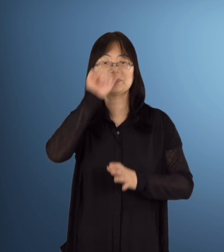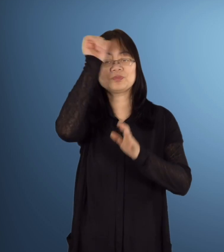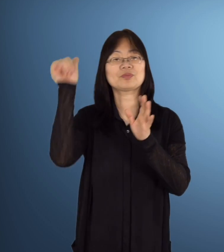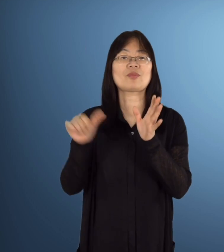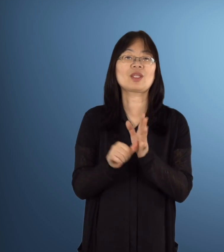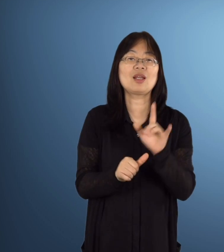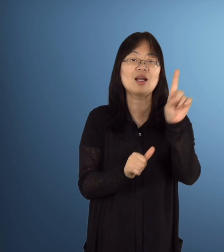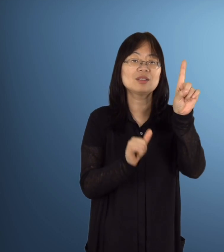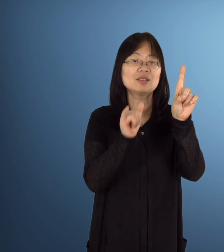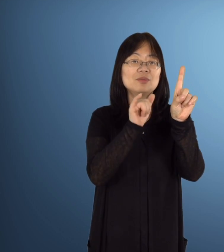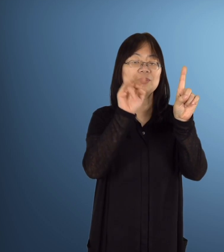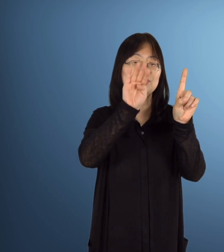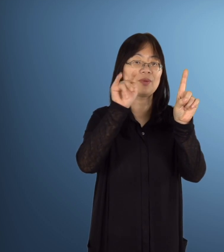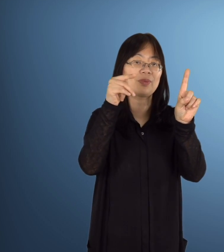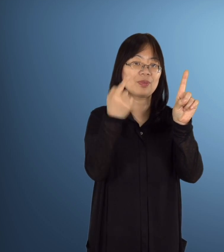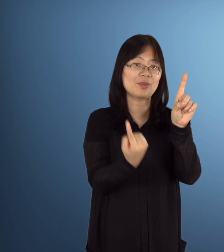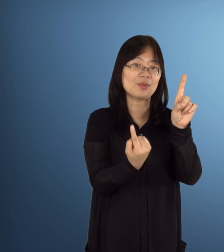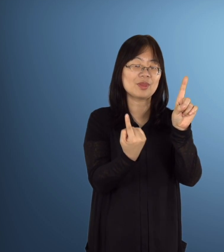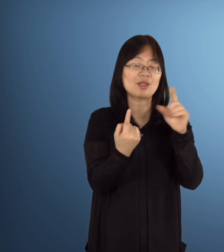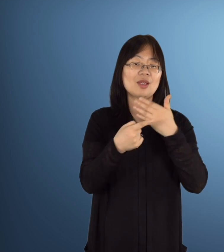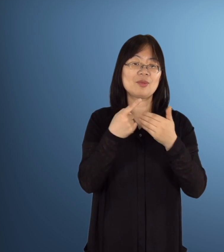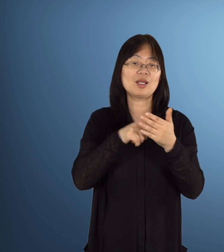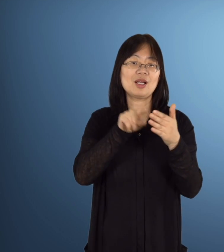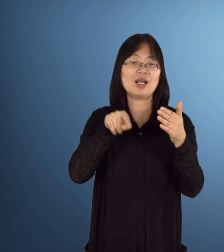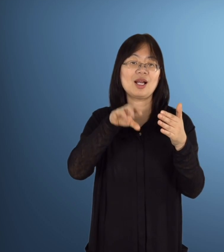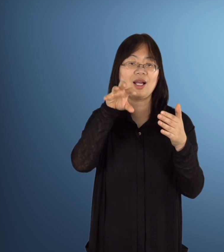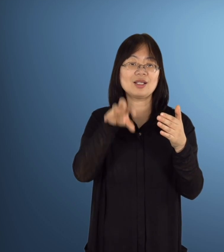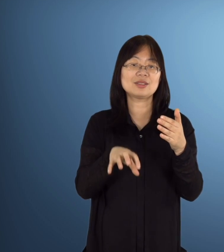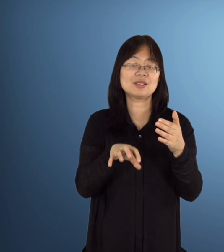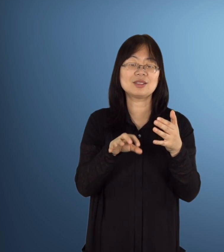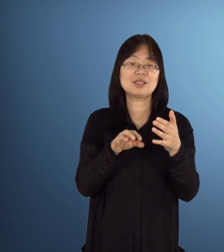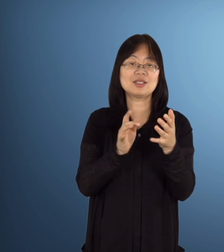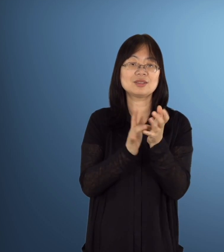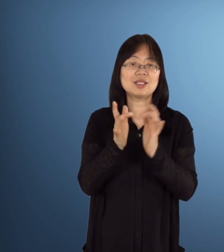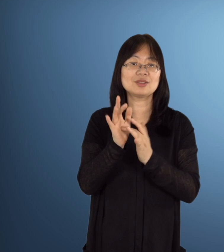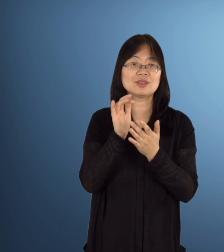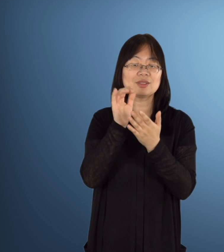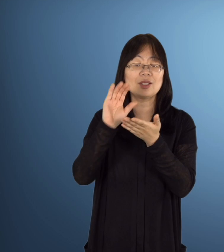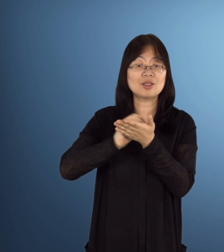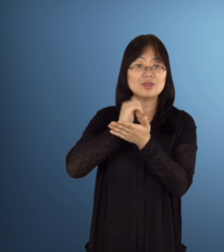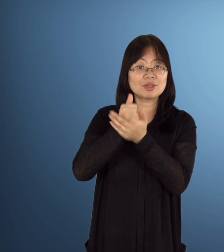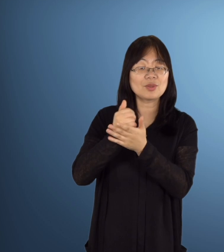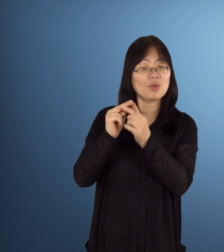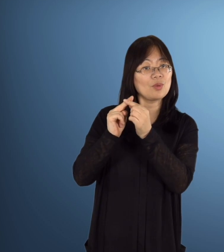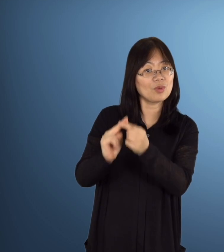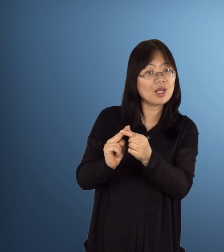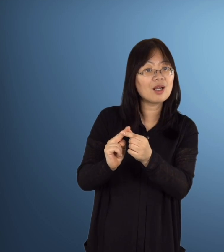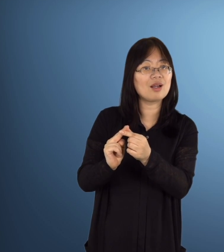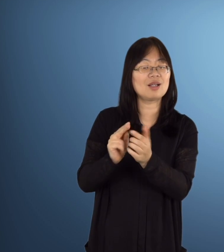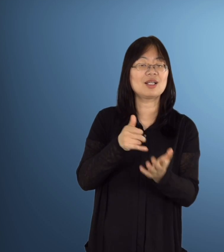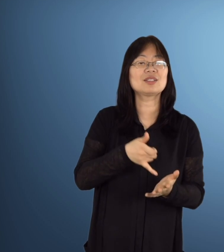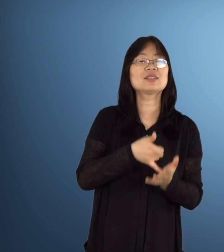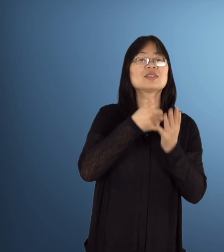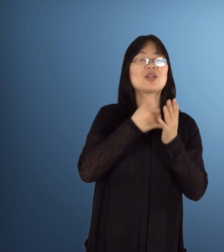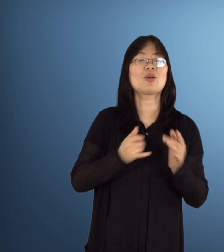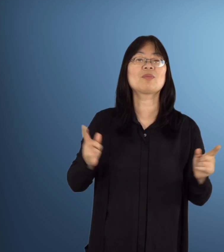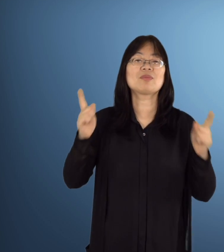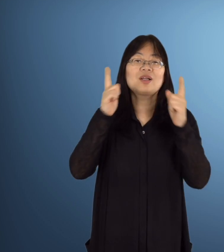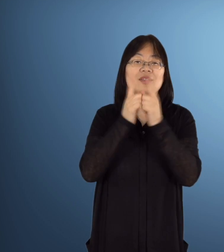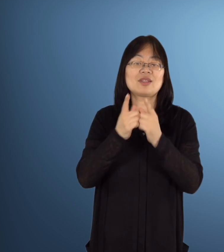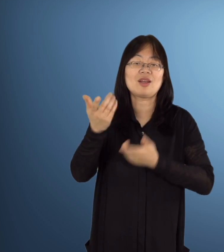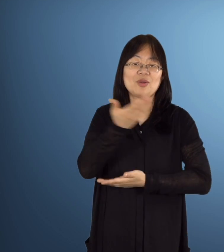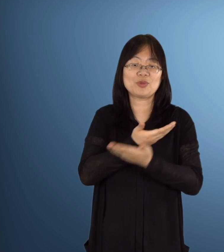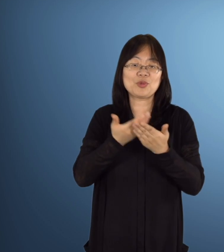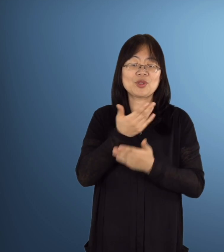평생에 단 한 번도 가슴 한복판에 예수 그리스도와 인격적인 만남과